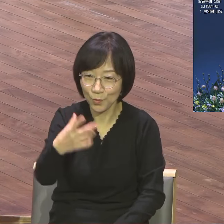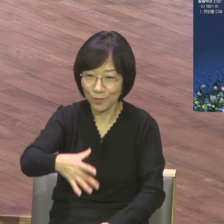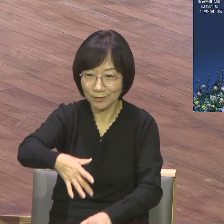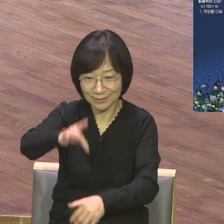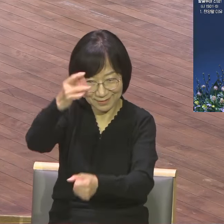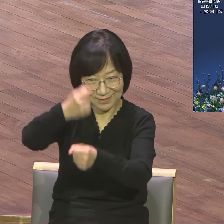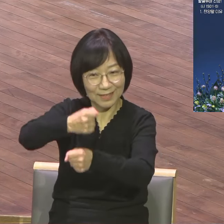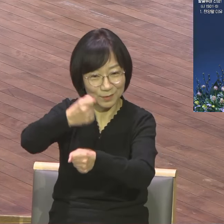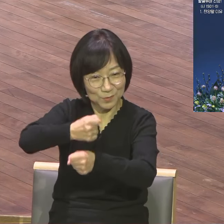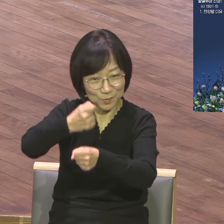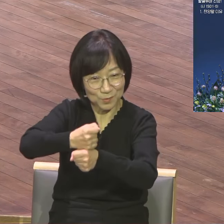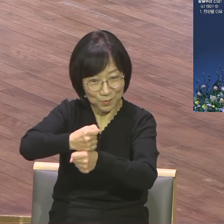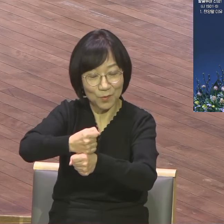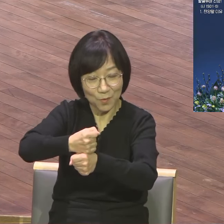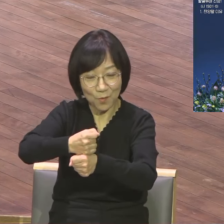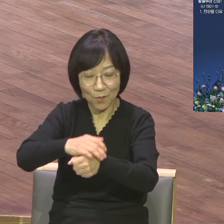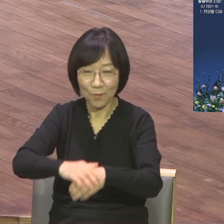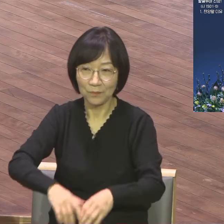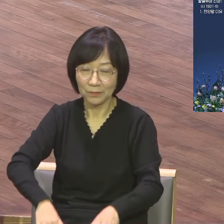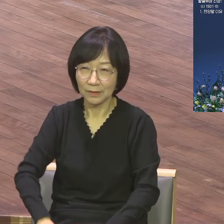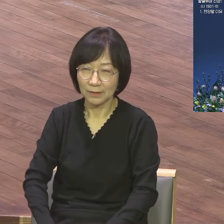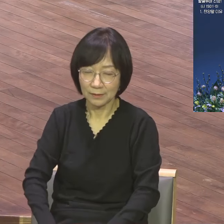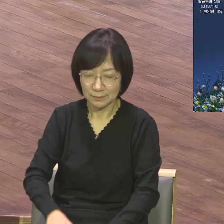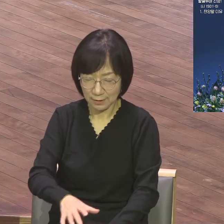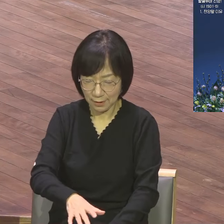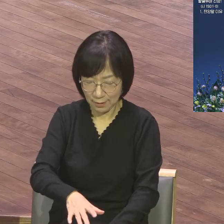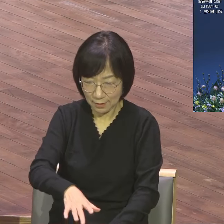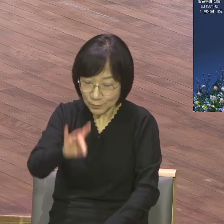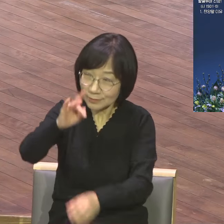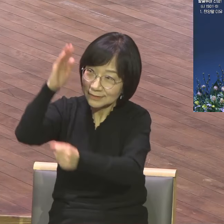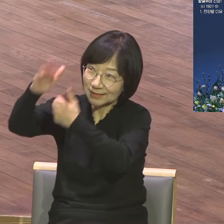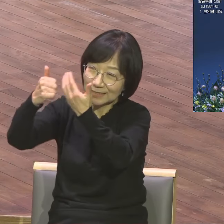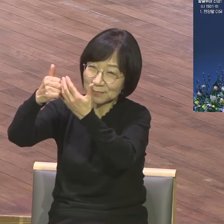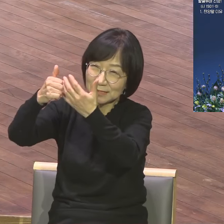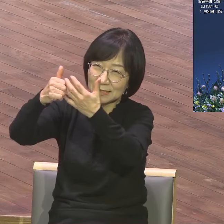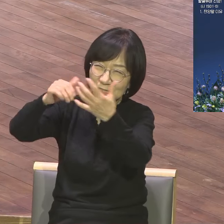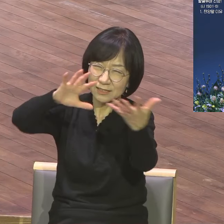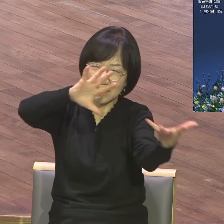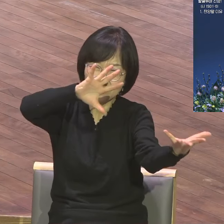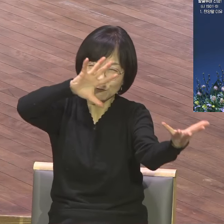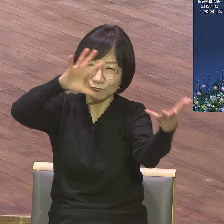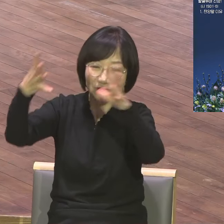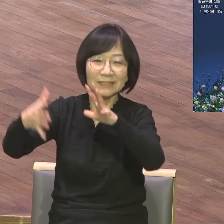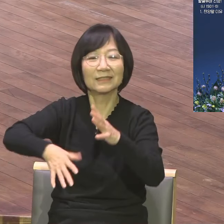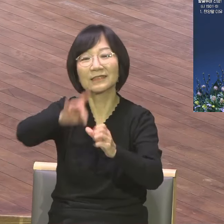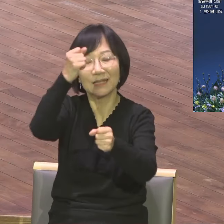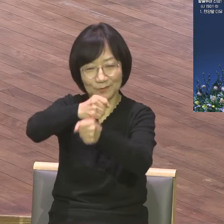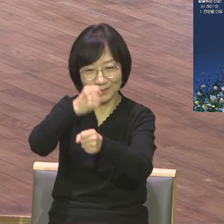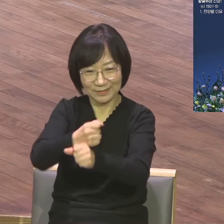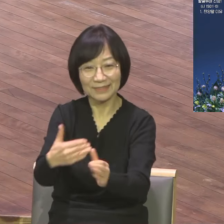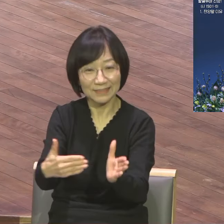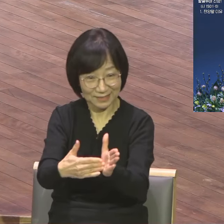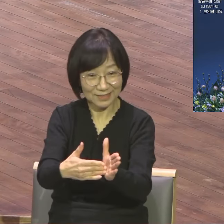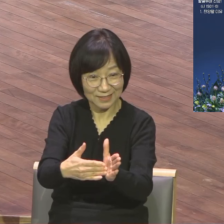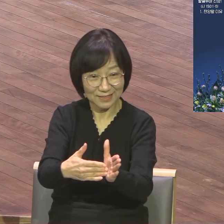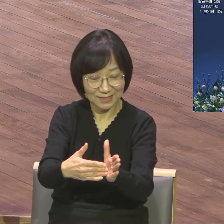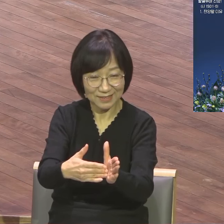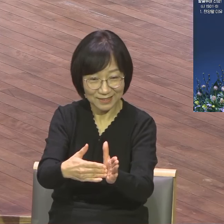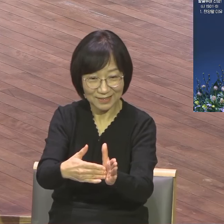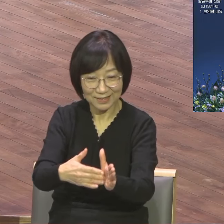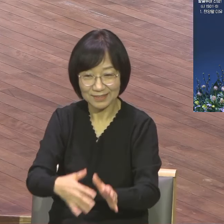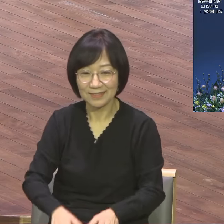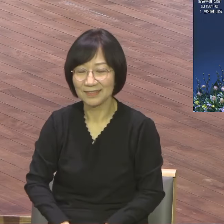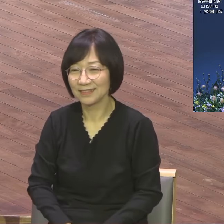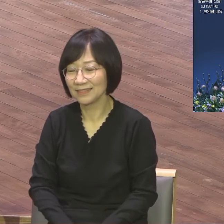창조사역. 태초에 하나님이 천지를 창조하시니라. 하나님이 천지를